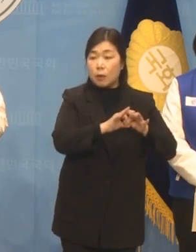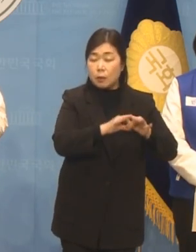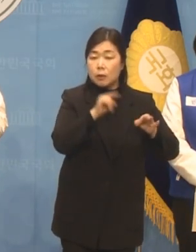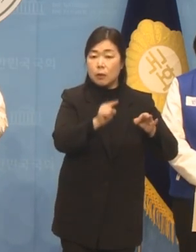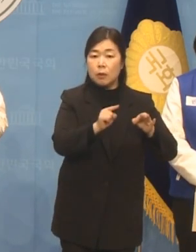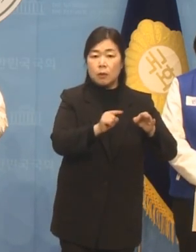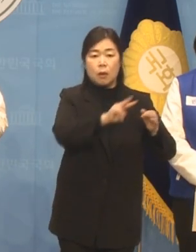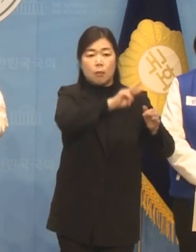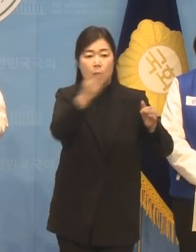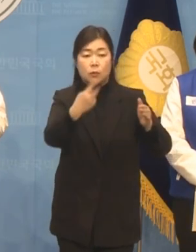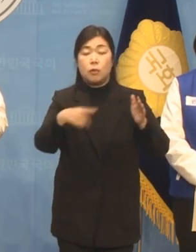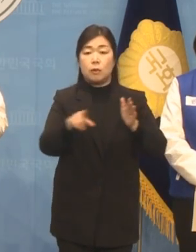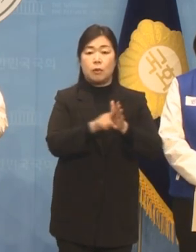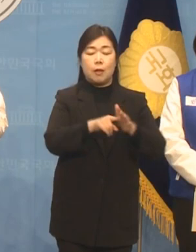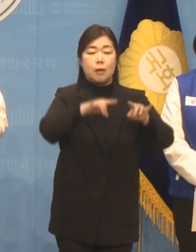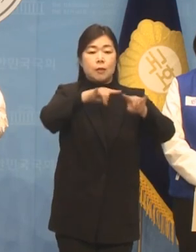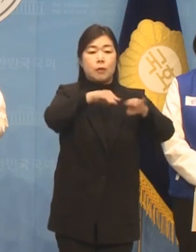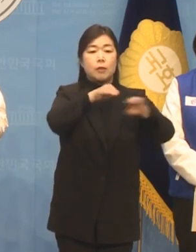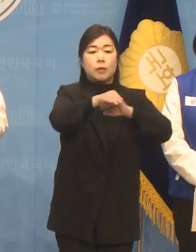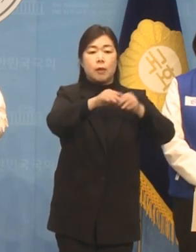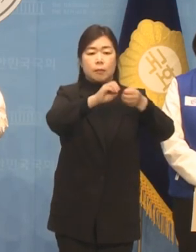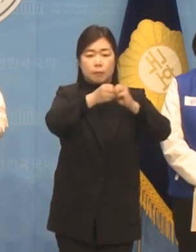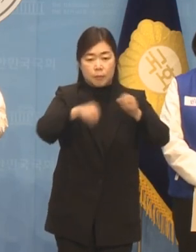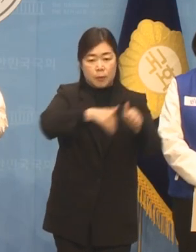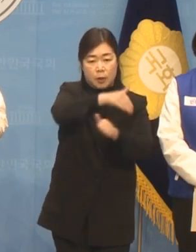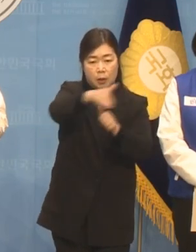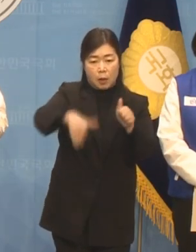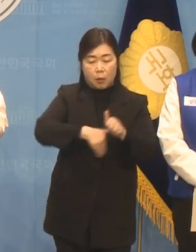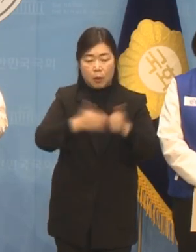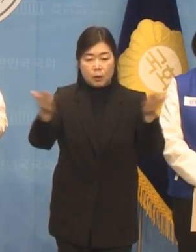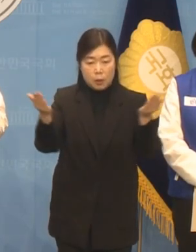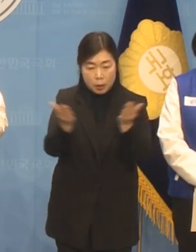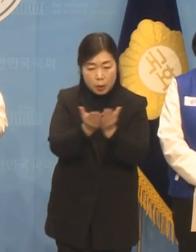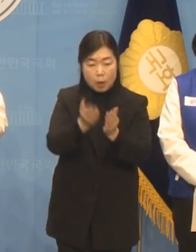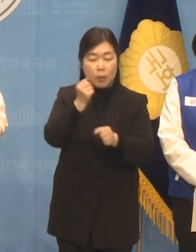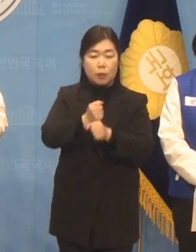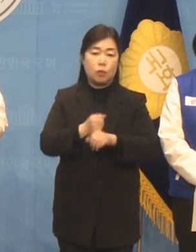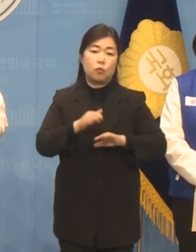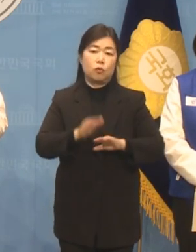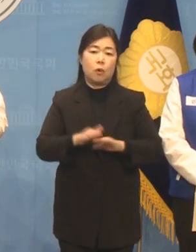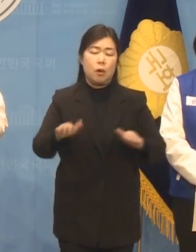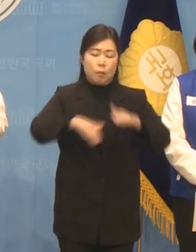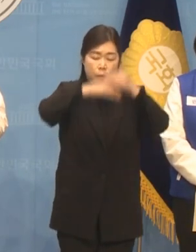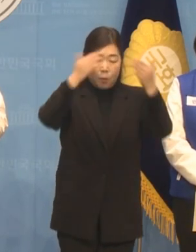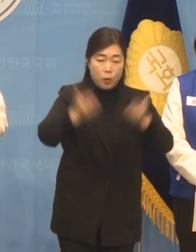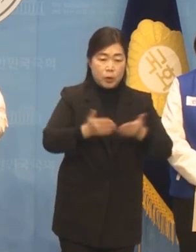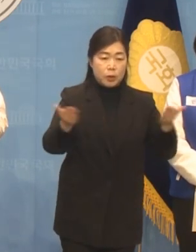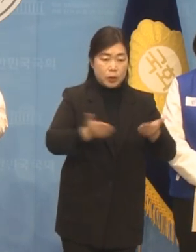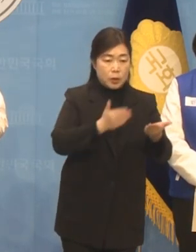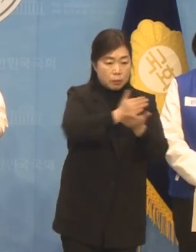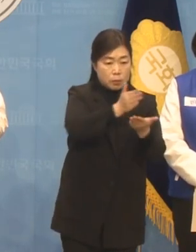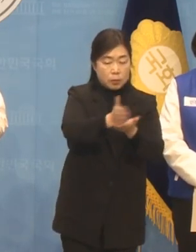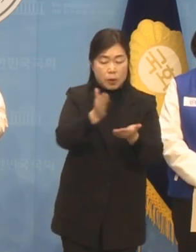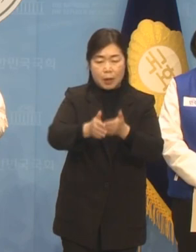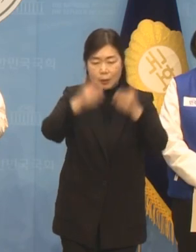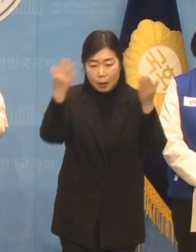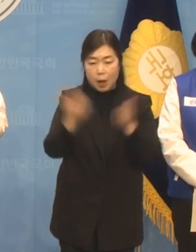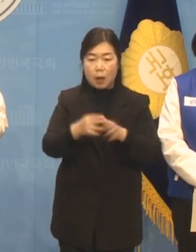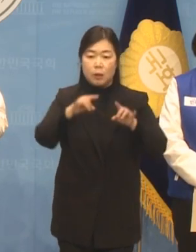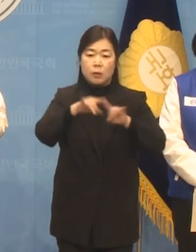산업 전환을 위해서는 전기차 생태계 전환 모델을 전 업종으로 확대 추진해 나가야 할